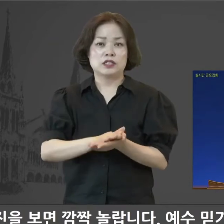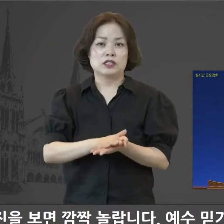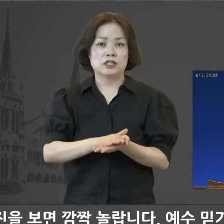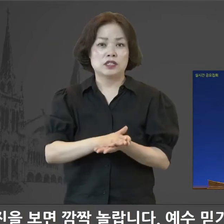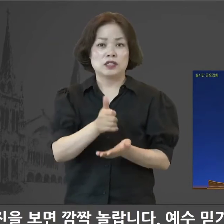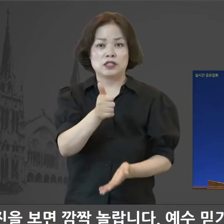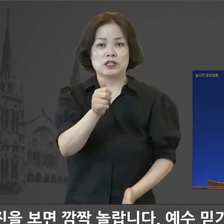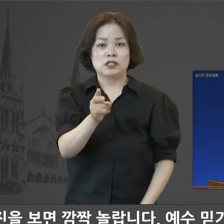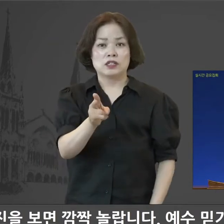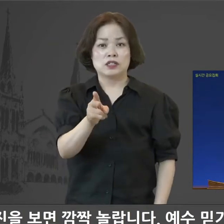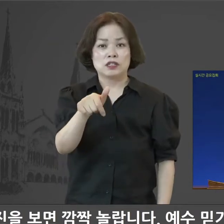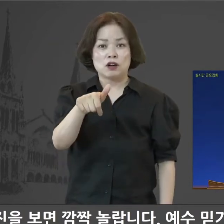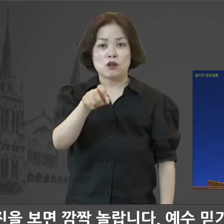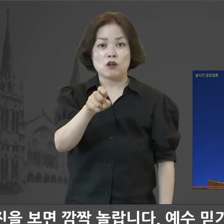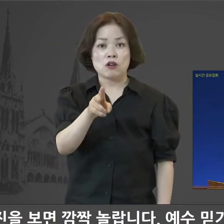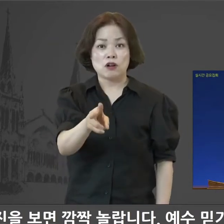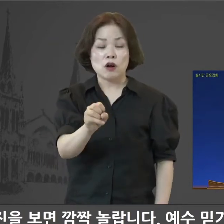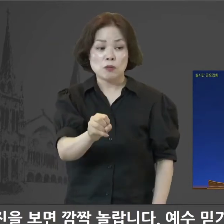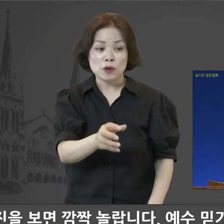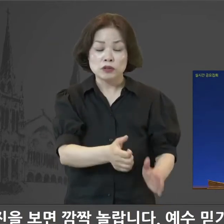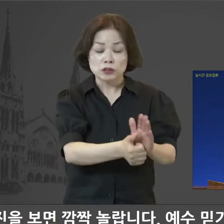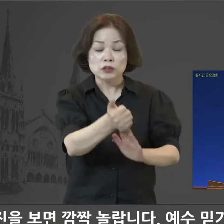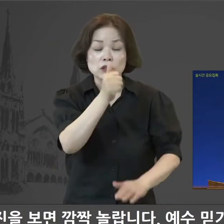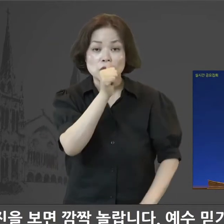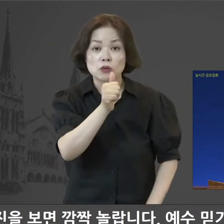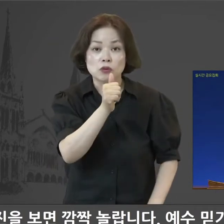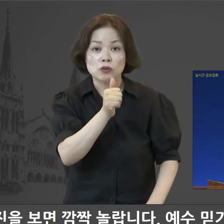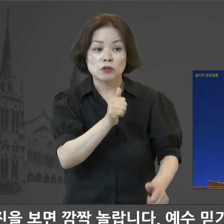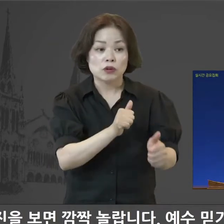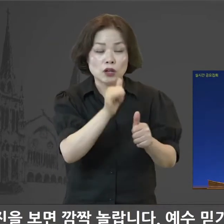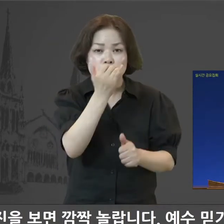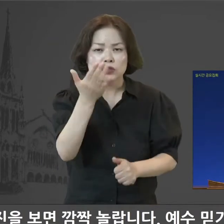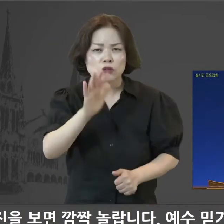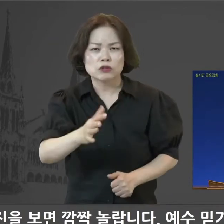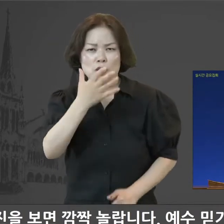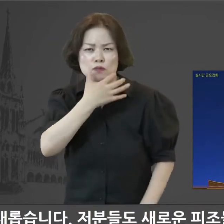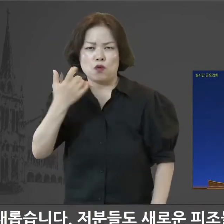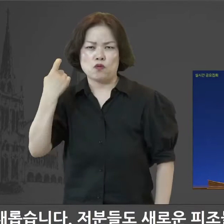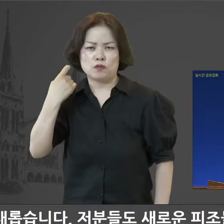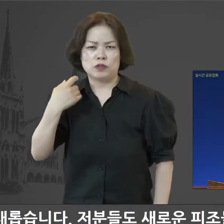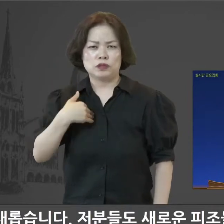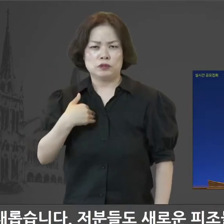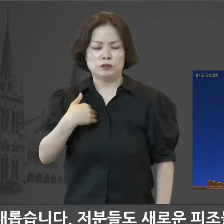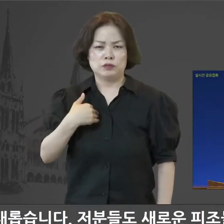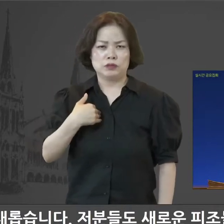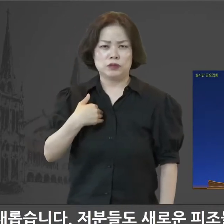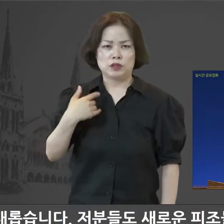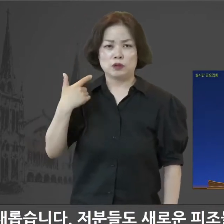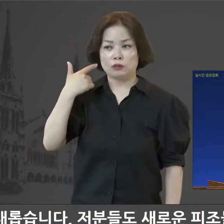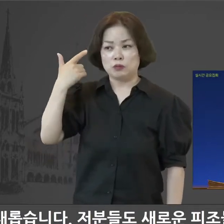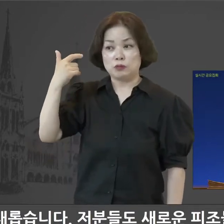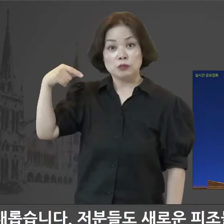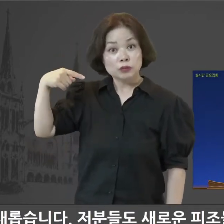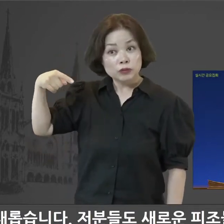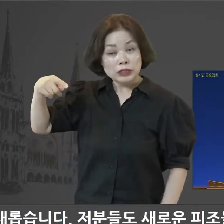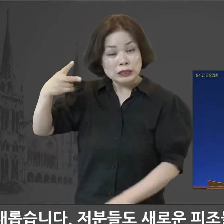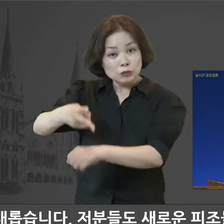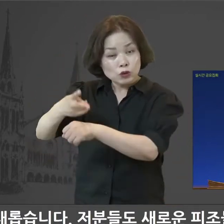거예요. 근데 별로 성공적이지 않아요. 근데 복음은 저를 보면 아시겠지만 굉장히